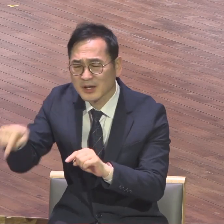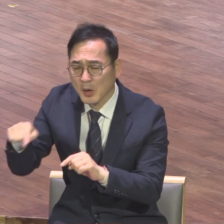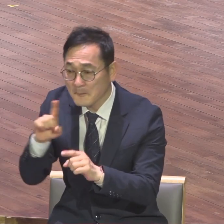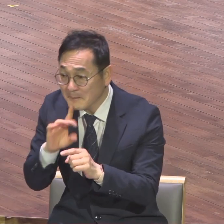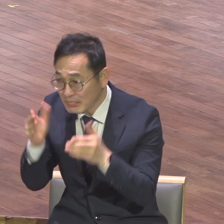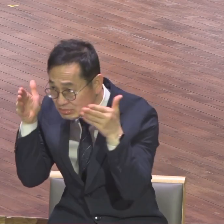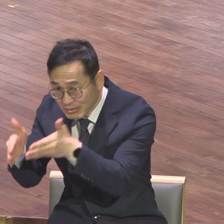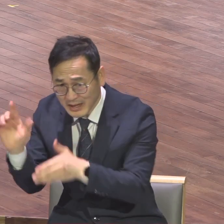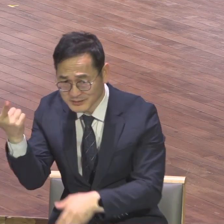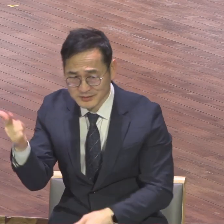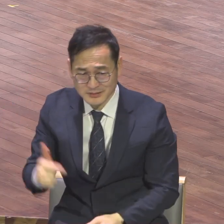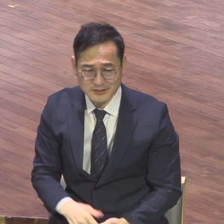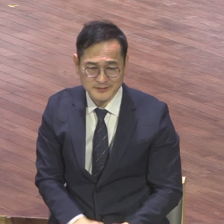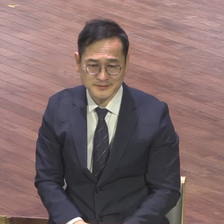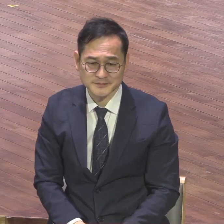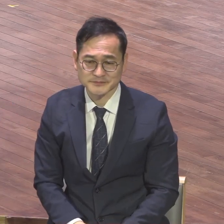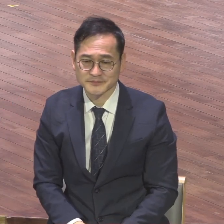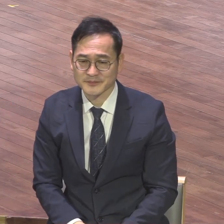말이에요.